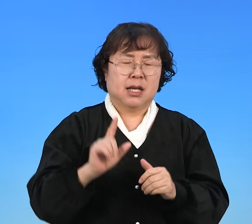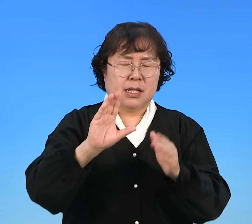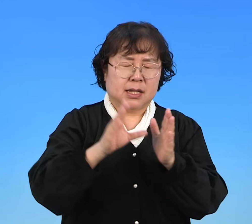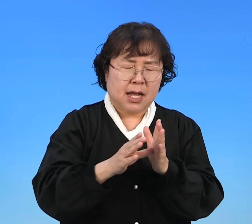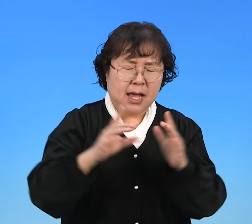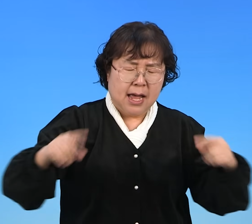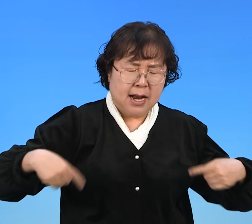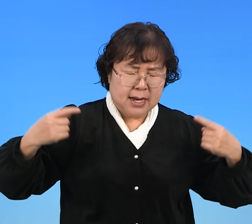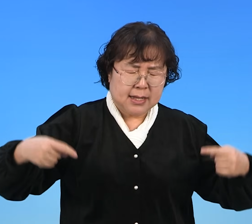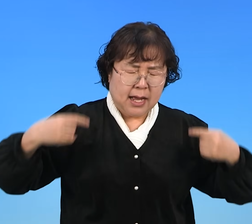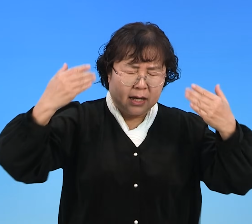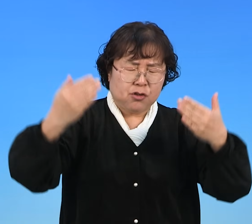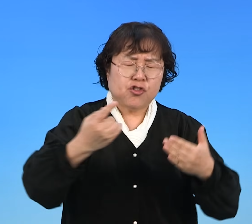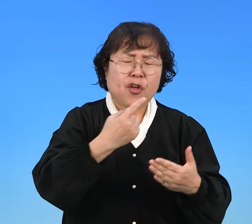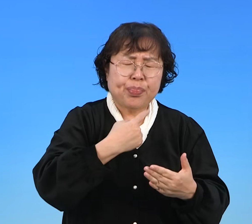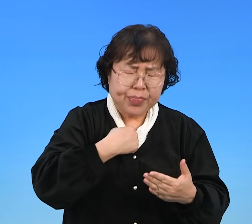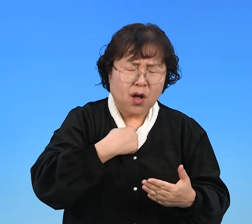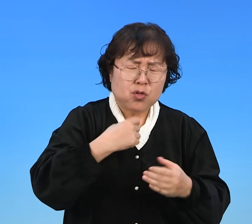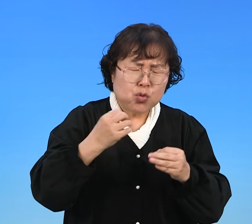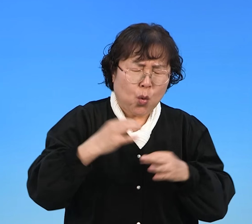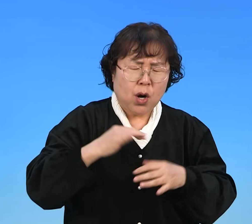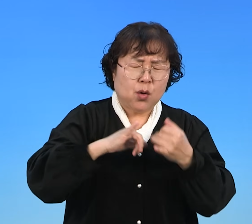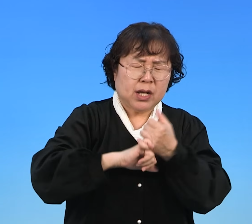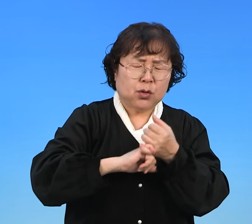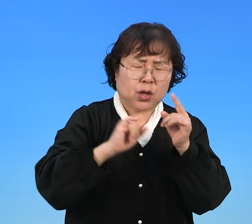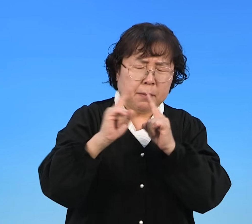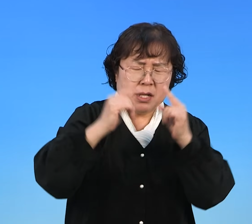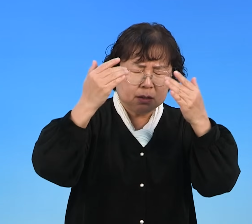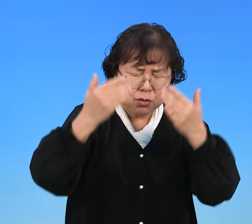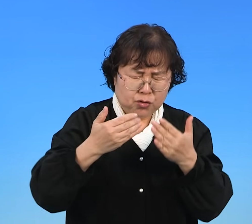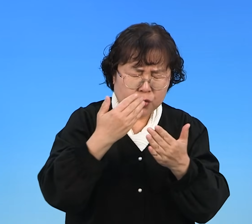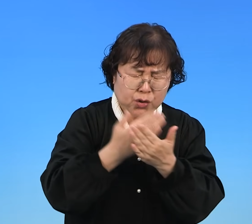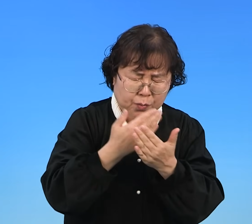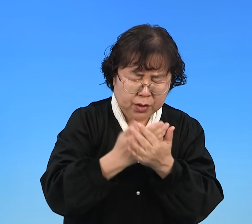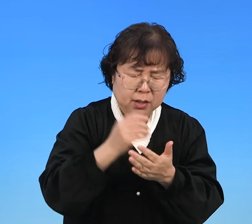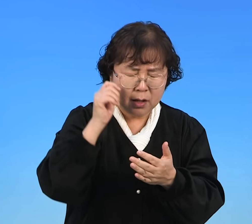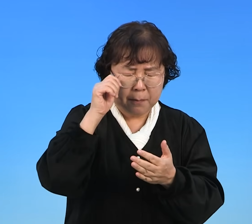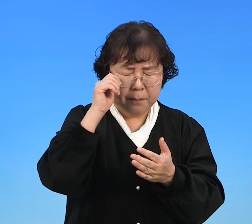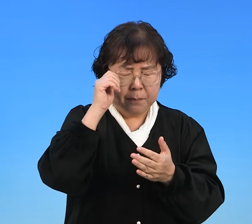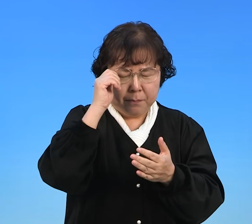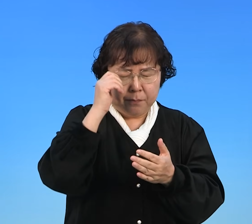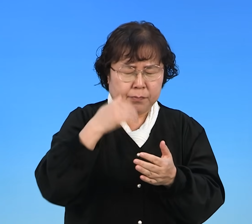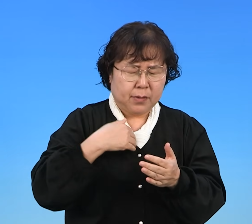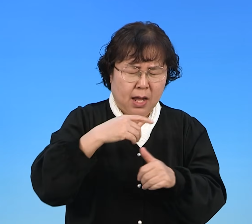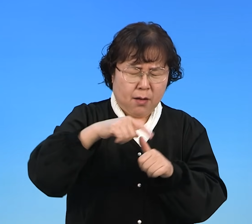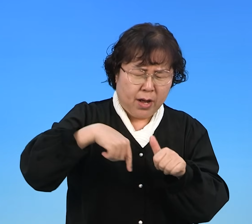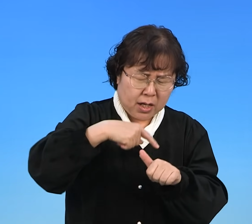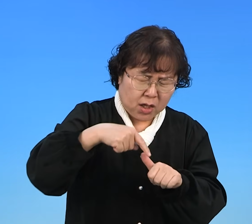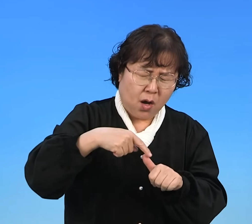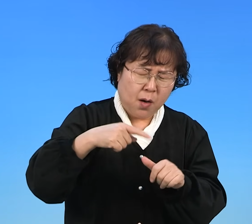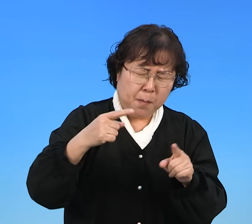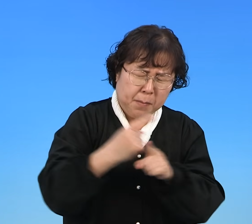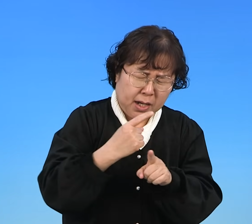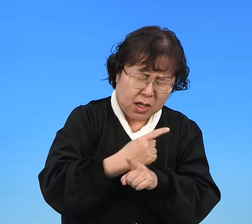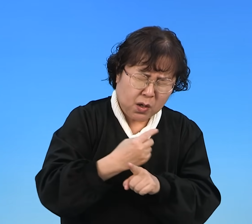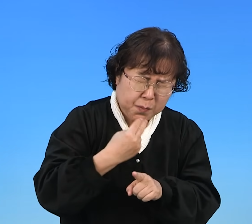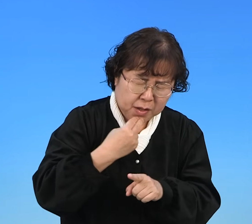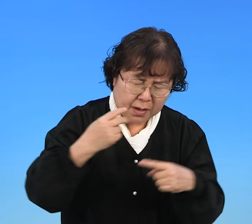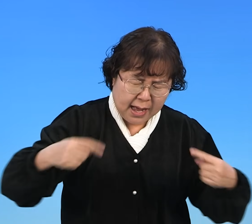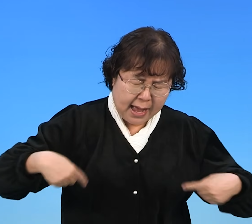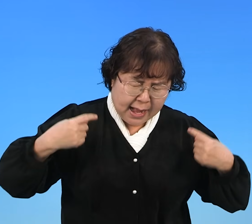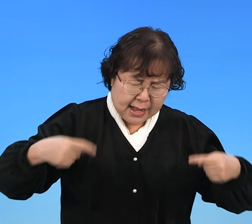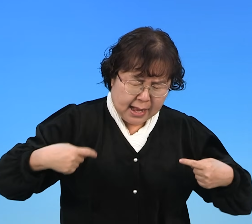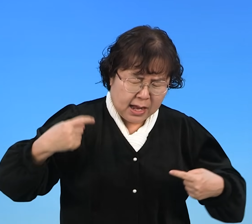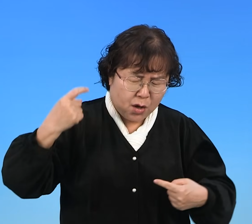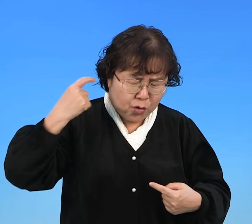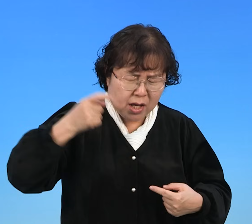주셨던 놀라운 약속의 말씀을 주시기 원합니다. 하나님, 상황은 달라진 게 하나도 없는데 엘리야